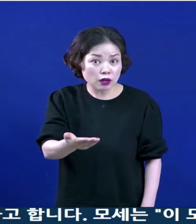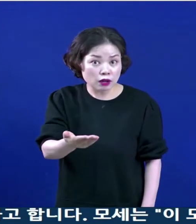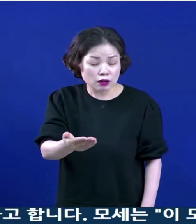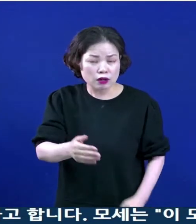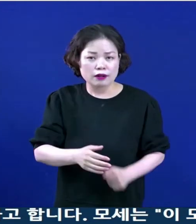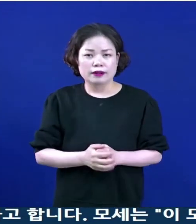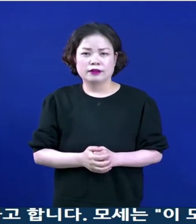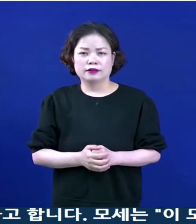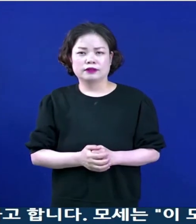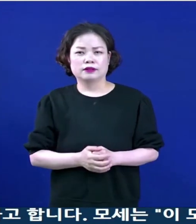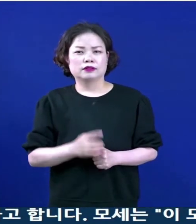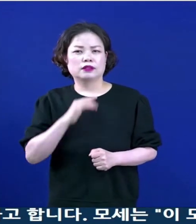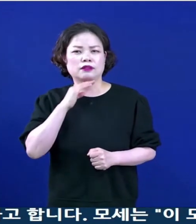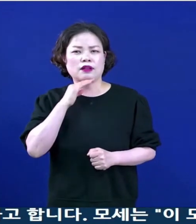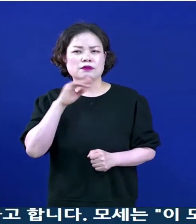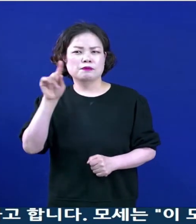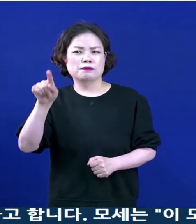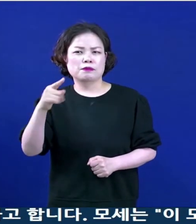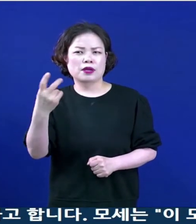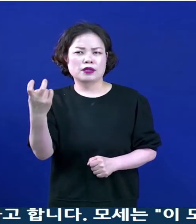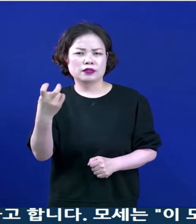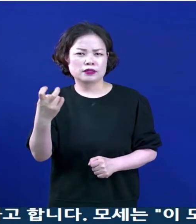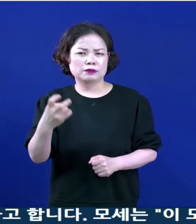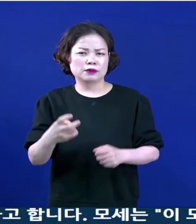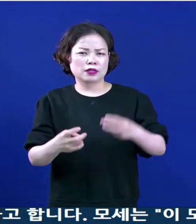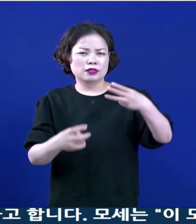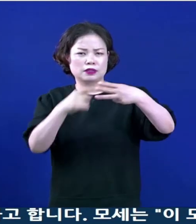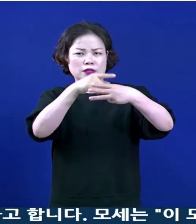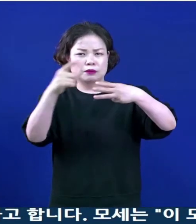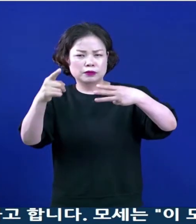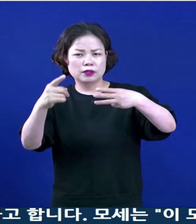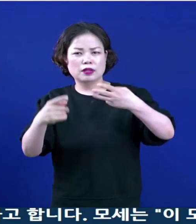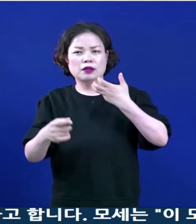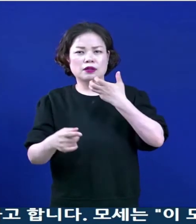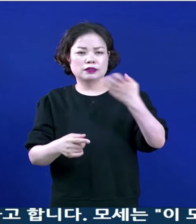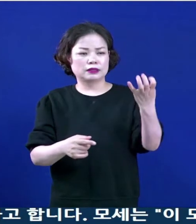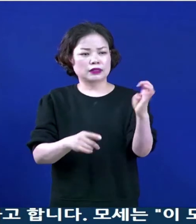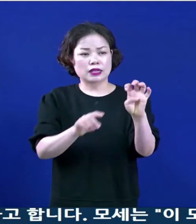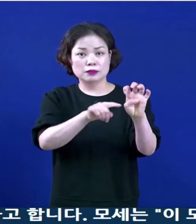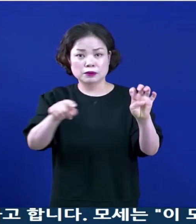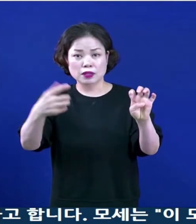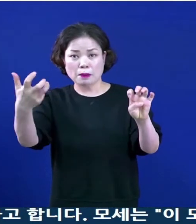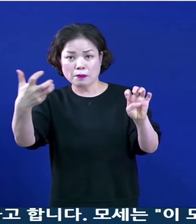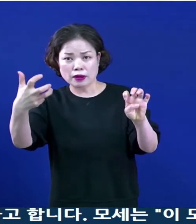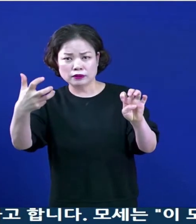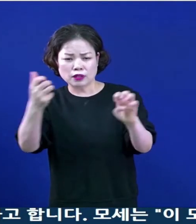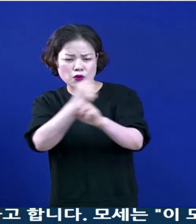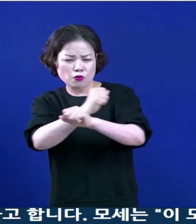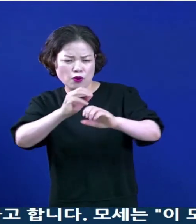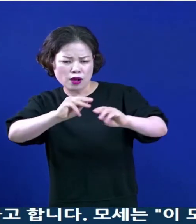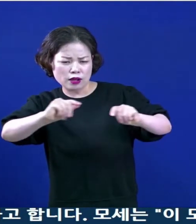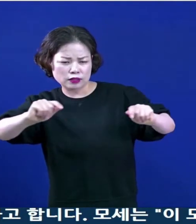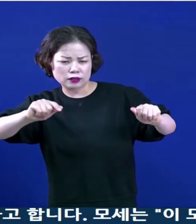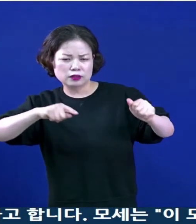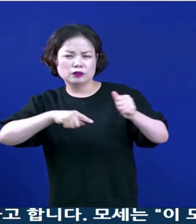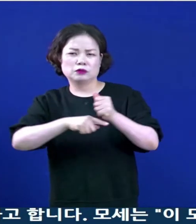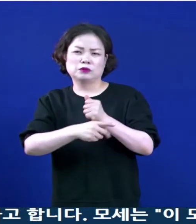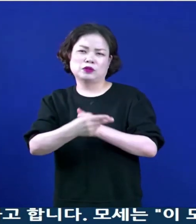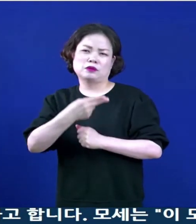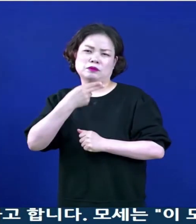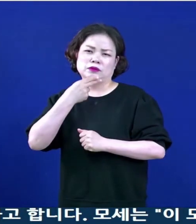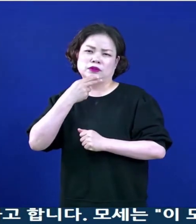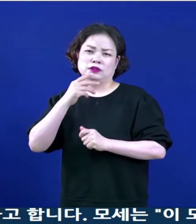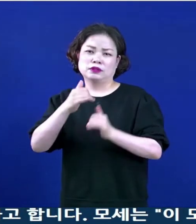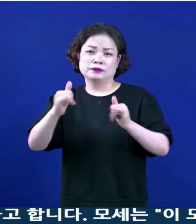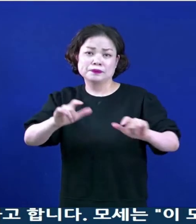그의 120세의 3분의 1에 해당하는 40세에서 80세까지 광야에서 의미 없는 인생을 보내야